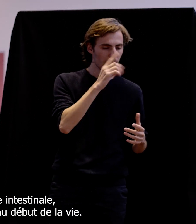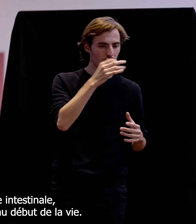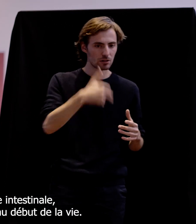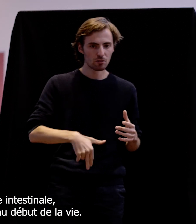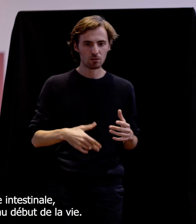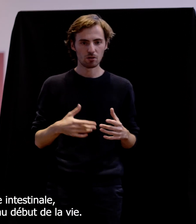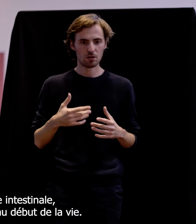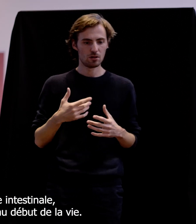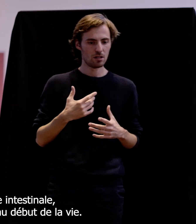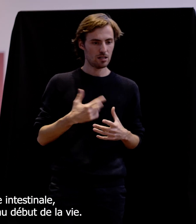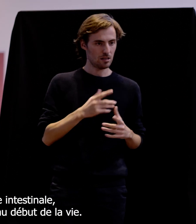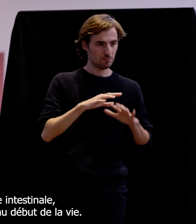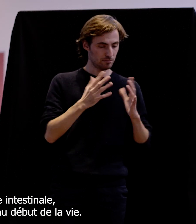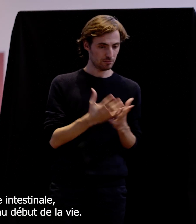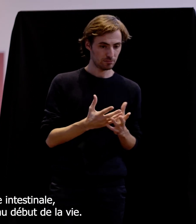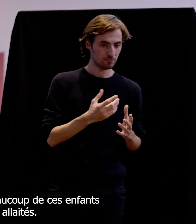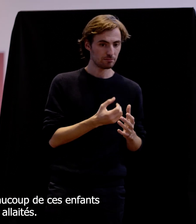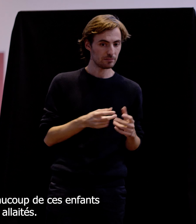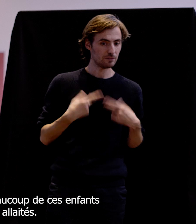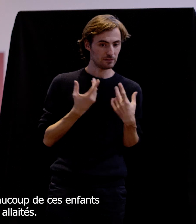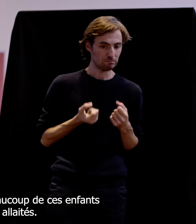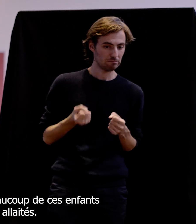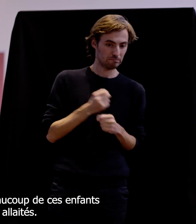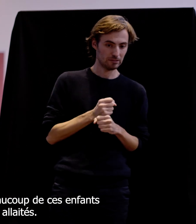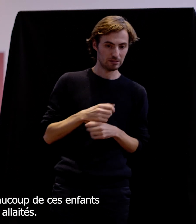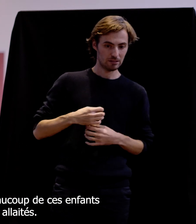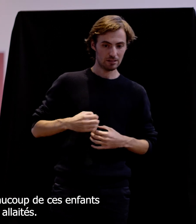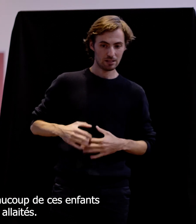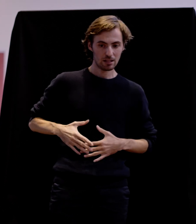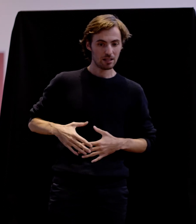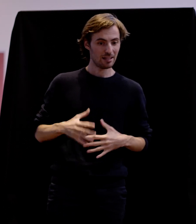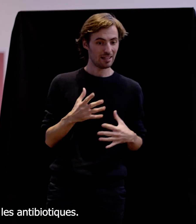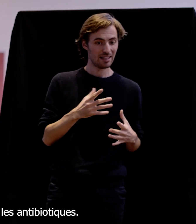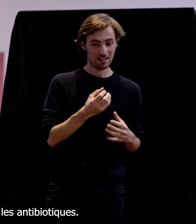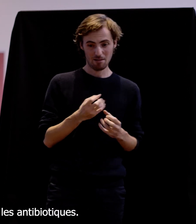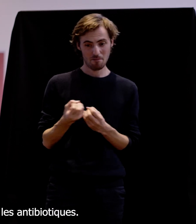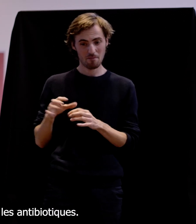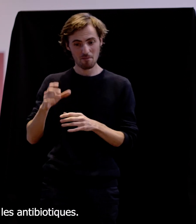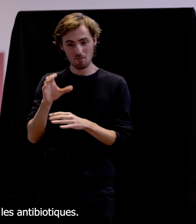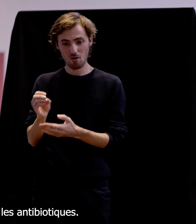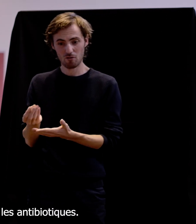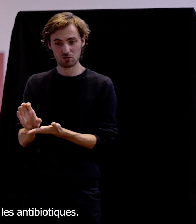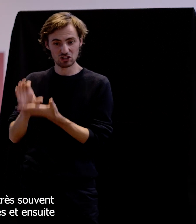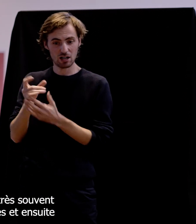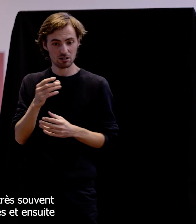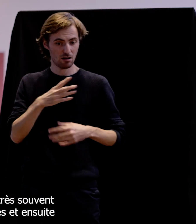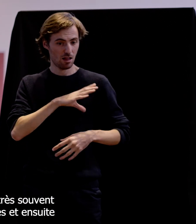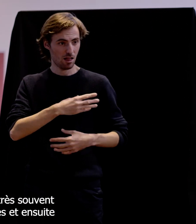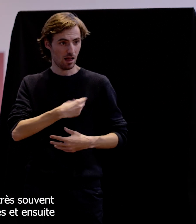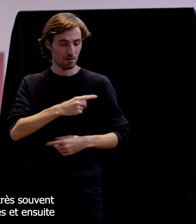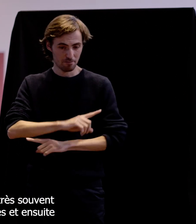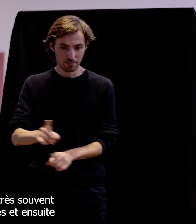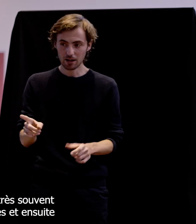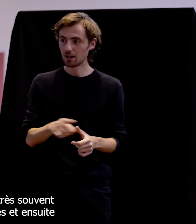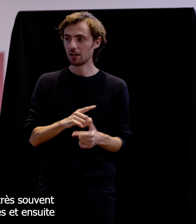flore intestinale, elle se met en place au début de la vie, et c'est vrai que beaucoup de ces enfants ne sont pas allaités. Elle est modifiée par les antibiotiques. Ces bébés ont quand